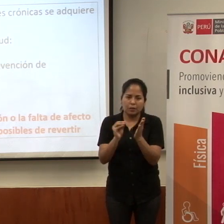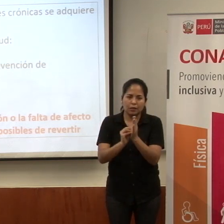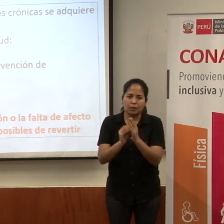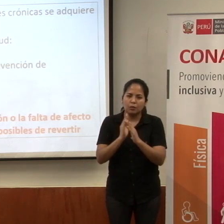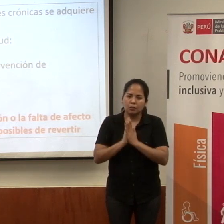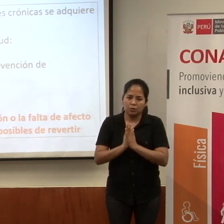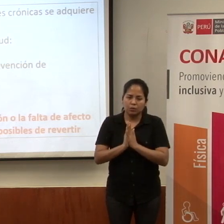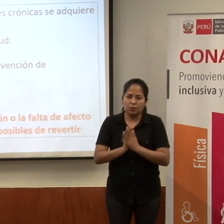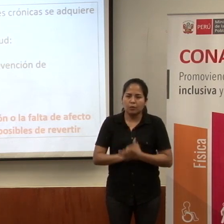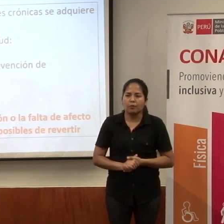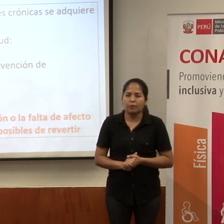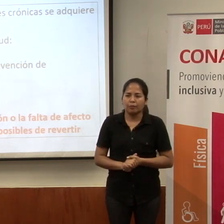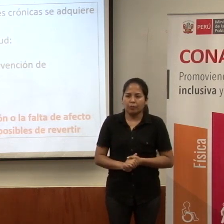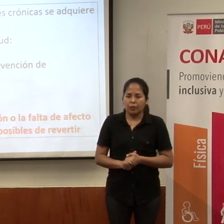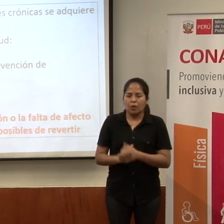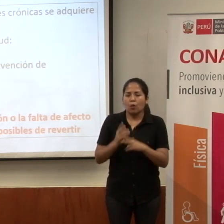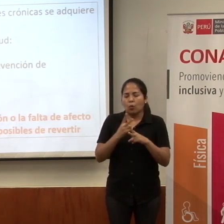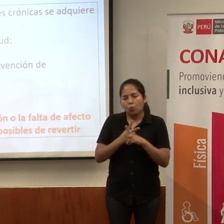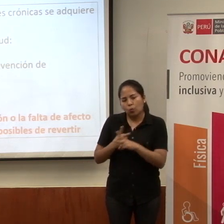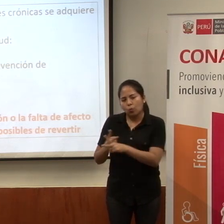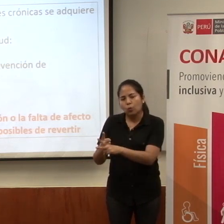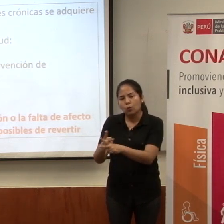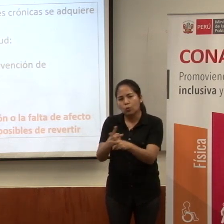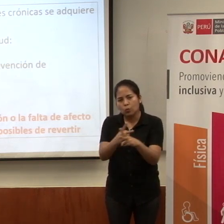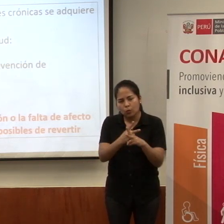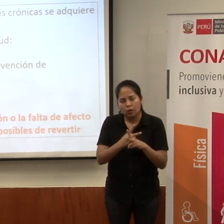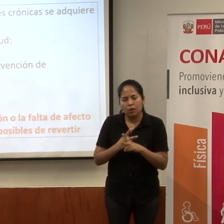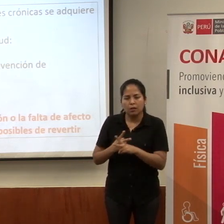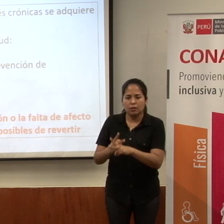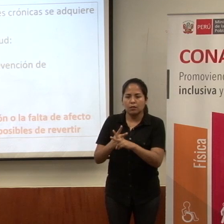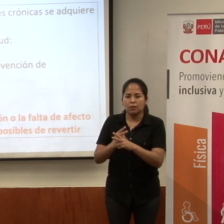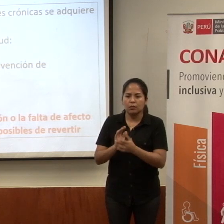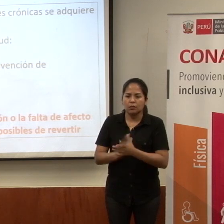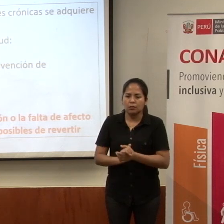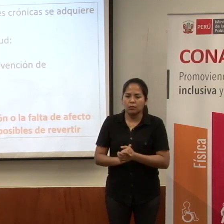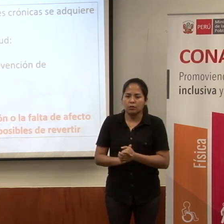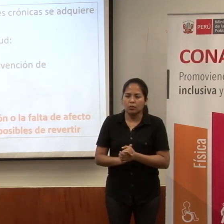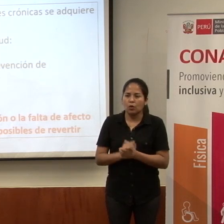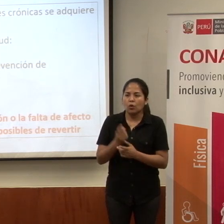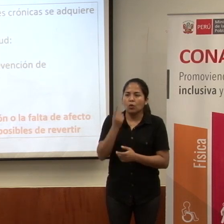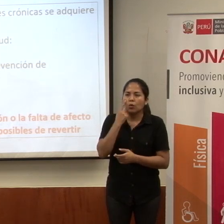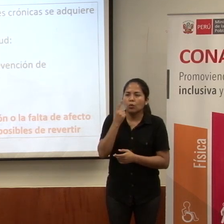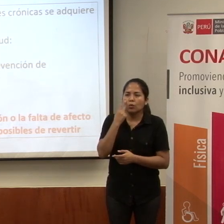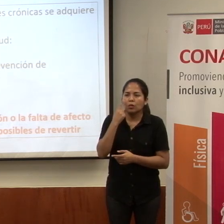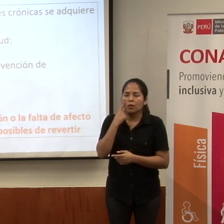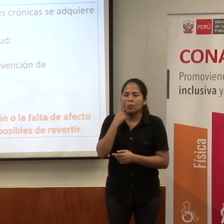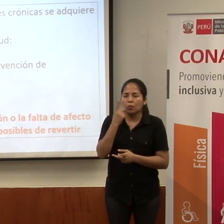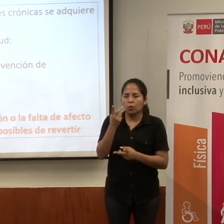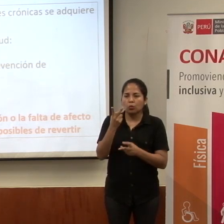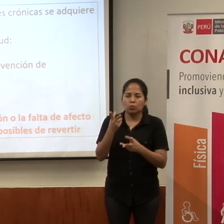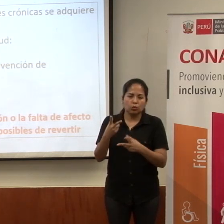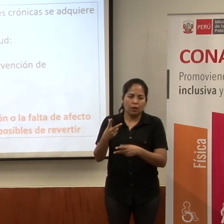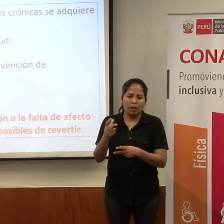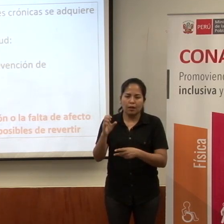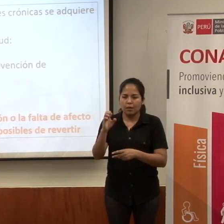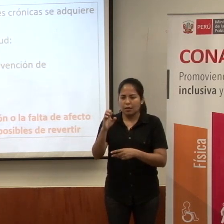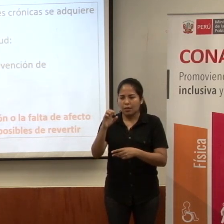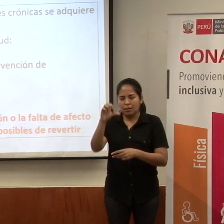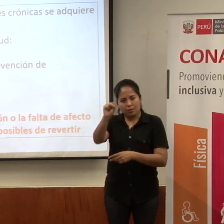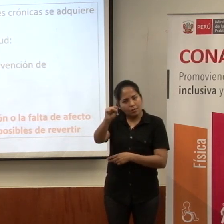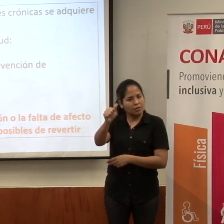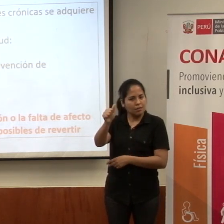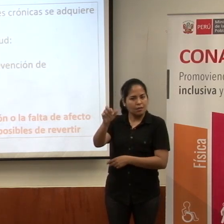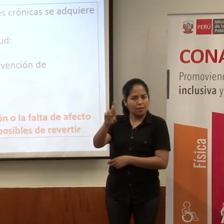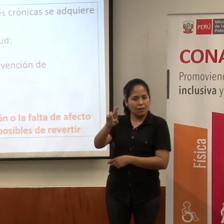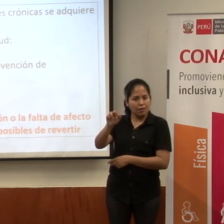autismo. Cuidado, cuidado. Hoy tenemos una epidemia de sarampión terrible que nos está